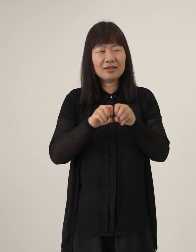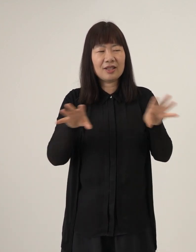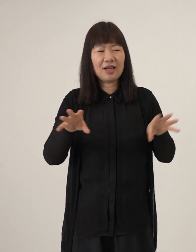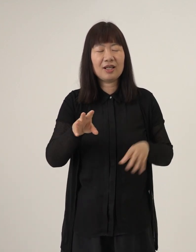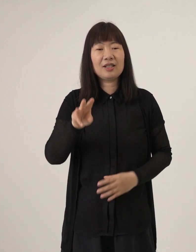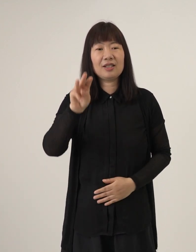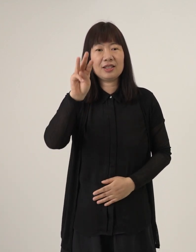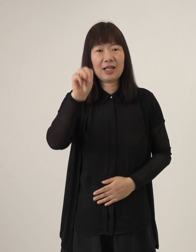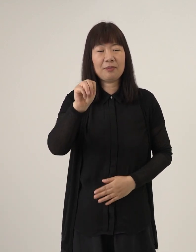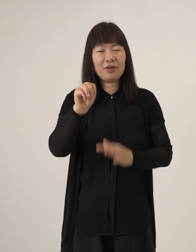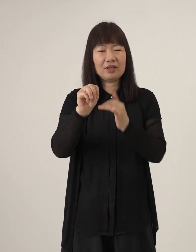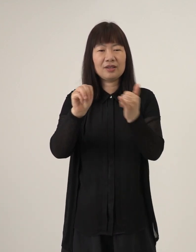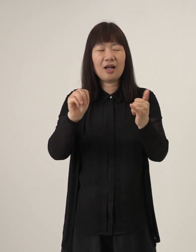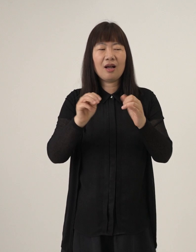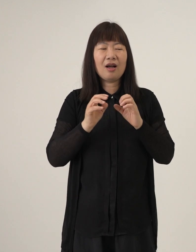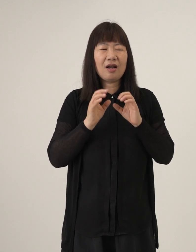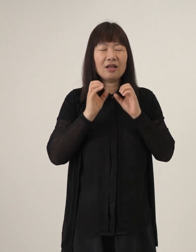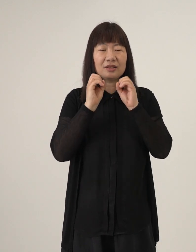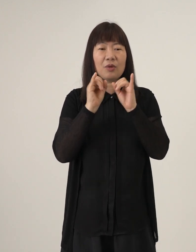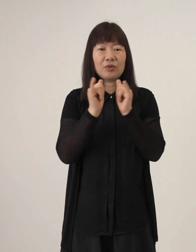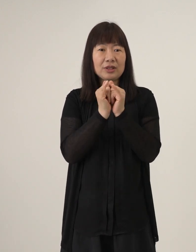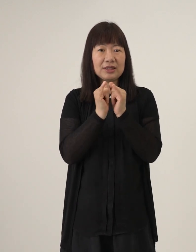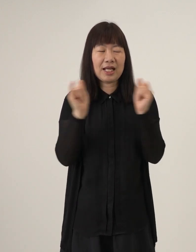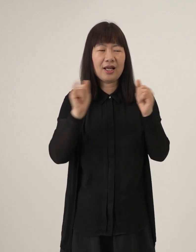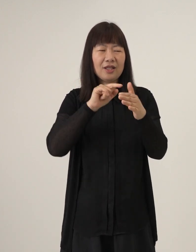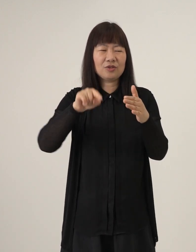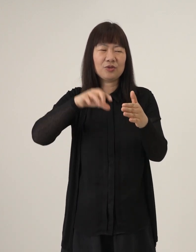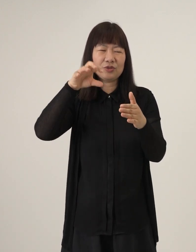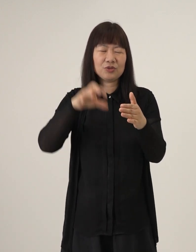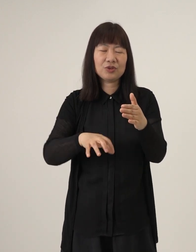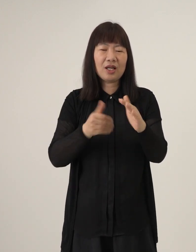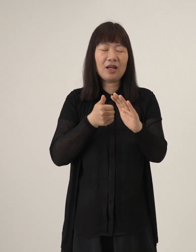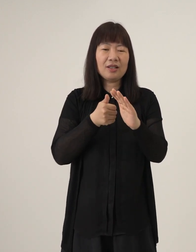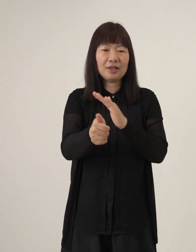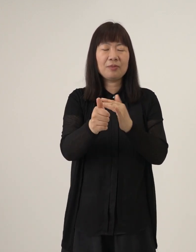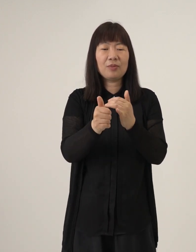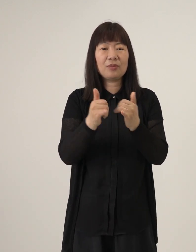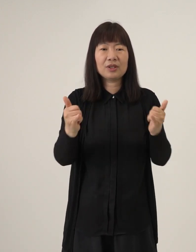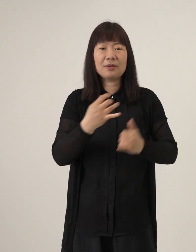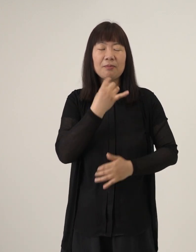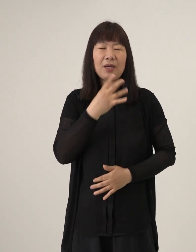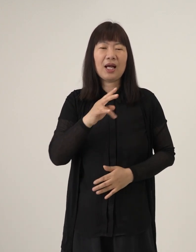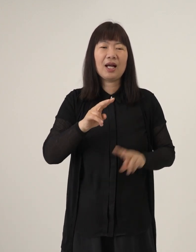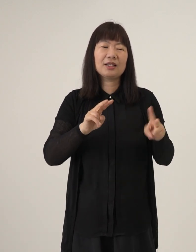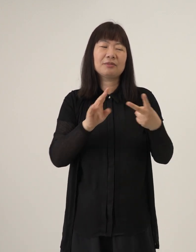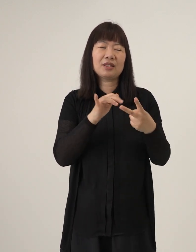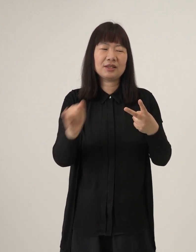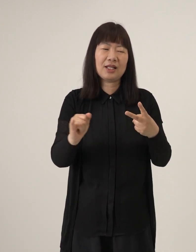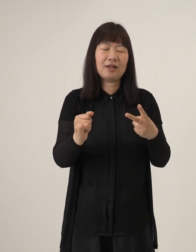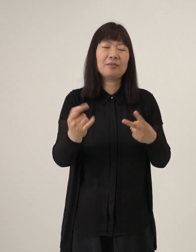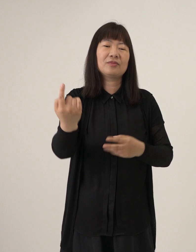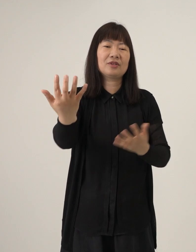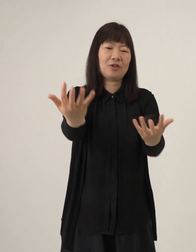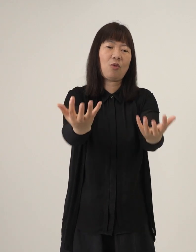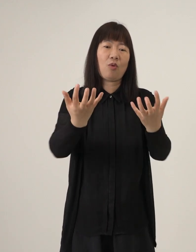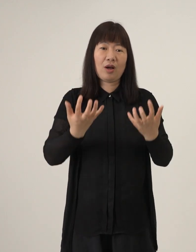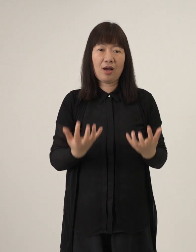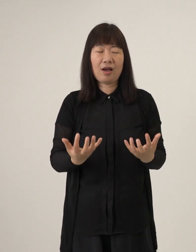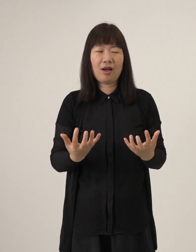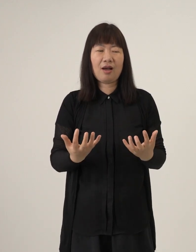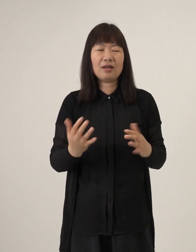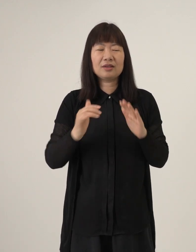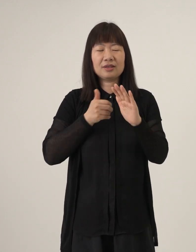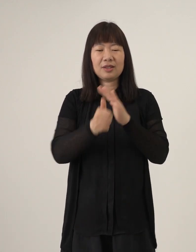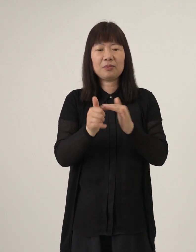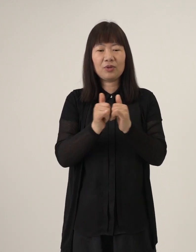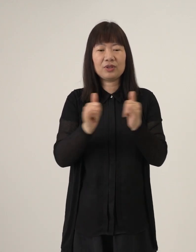3만여 명가량의 선교사들 중에 대표들만 한 200명이 오셨어요. 그리고 그